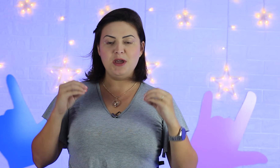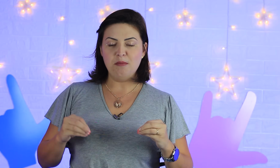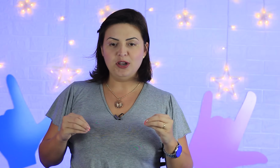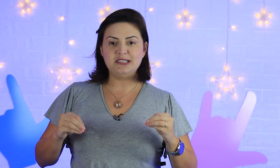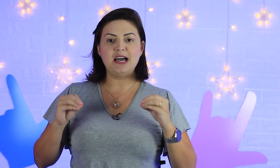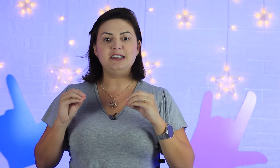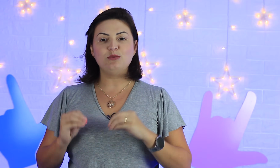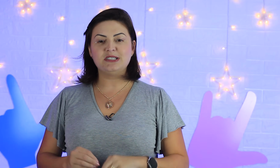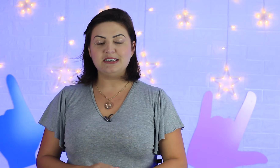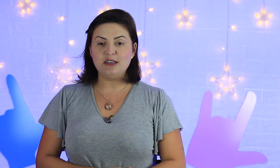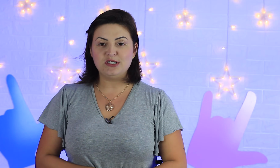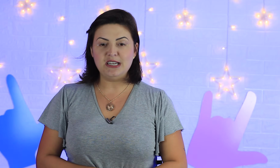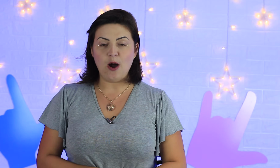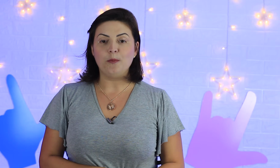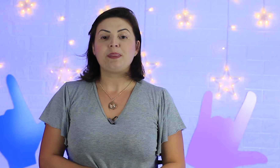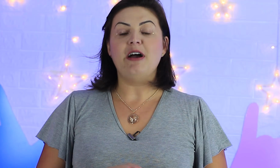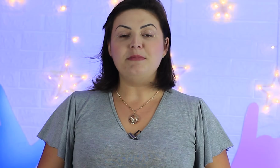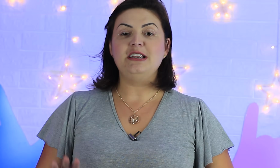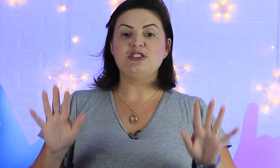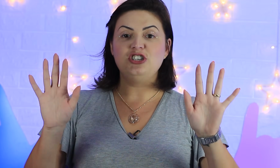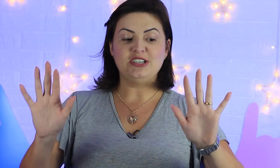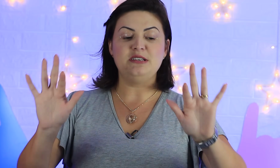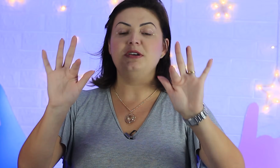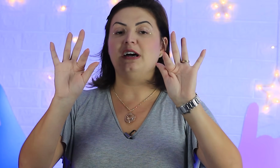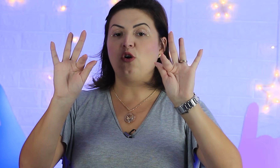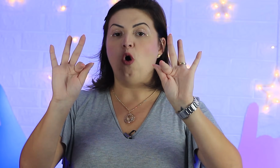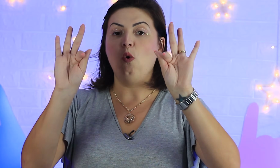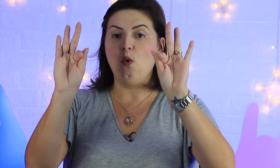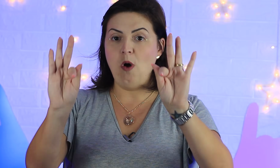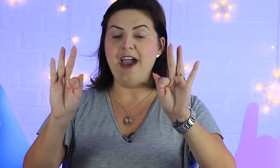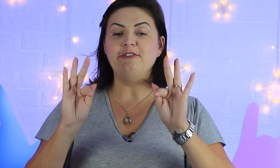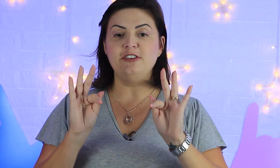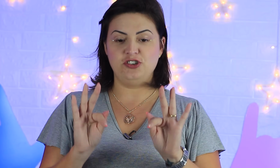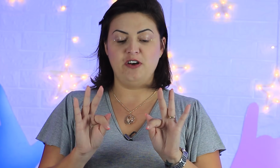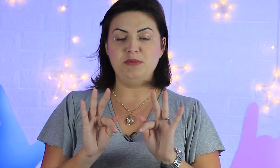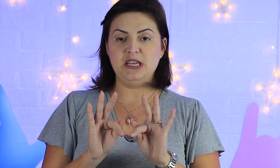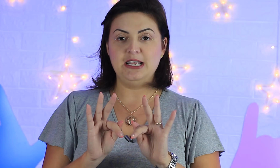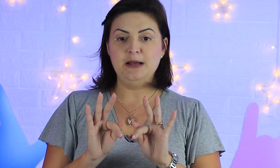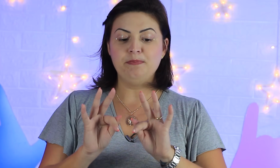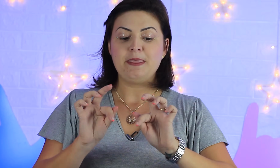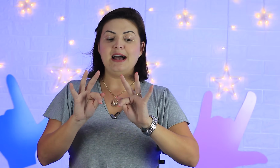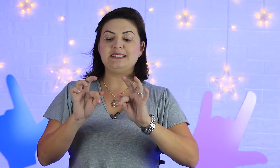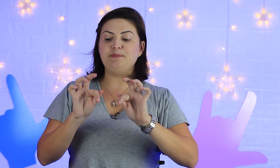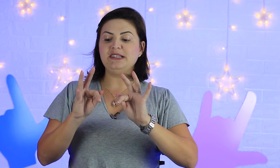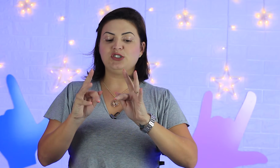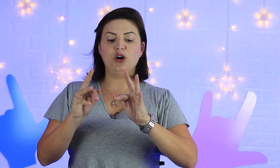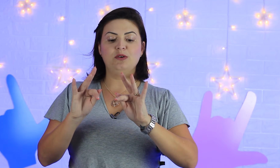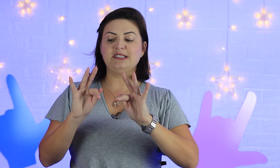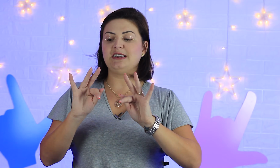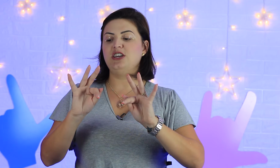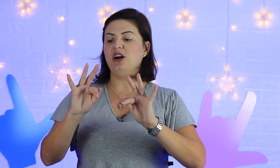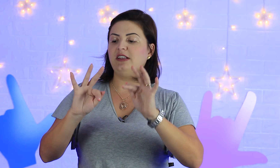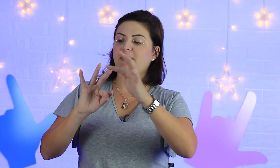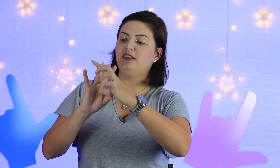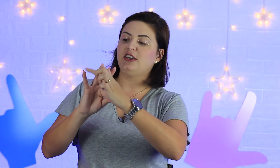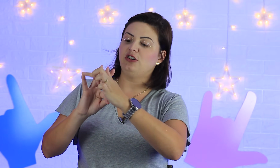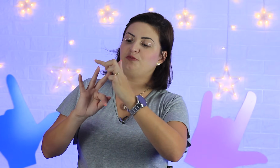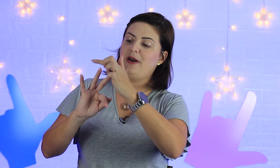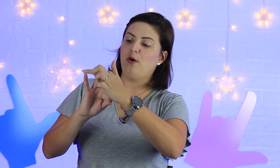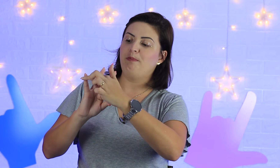memorizar e não esquecer o sinal. Família. A gente assimila com o F de família. As pessoas aqui, Tá vendo aqui, ó. De pé. O